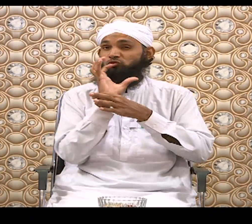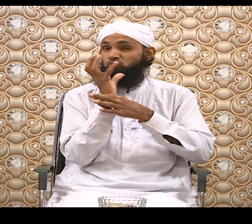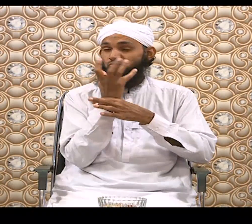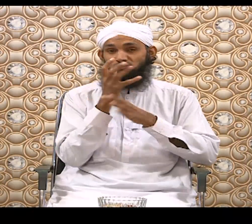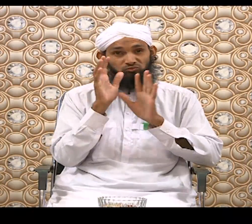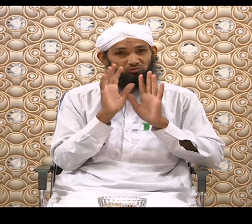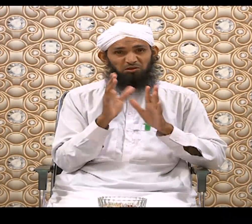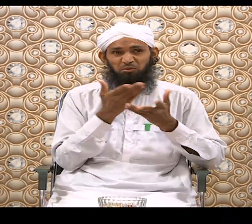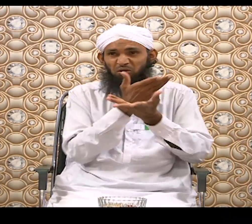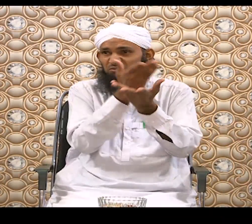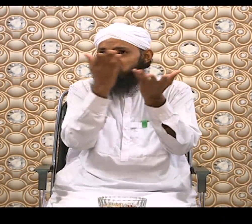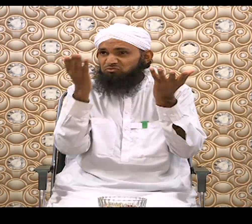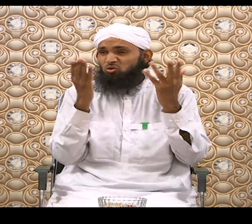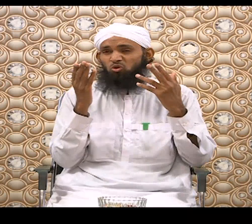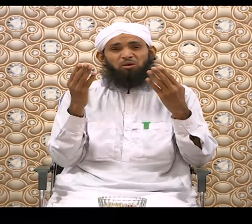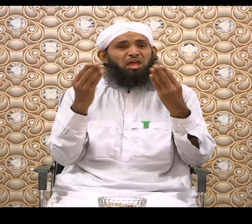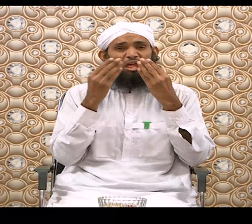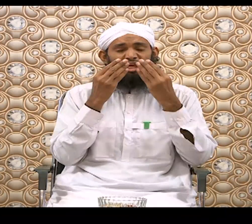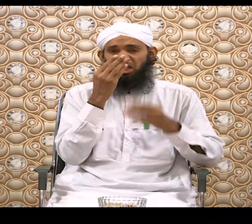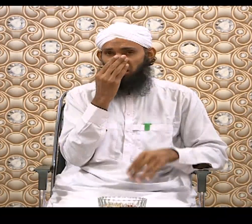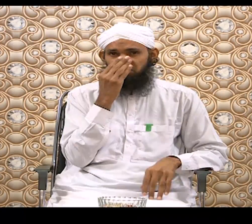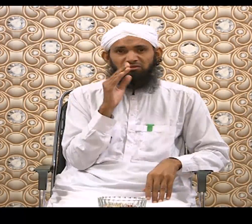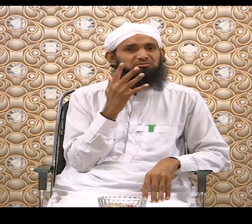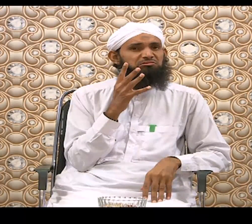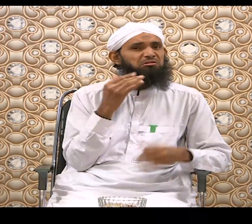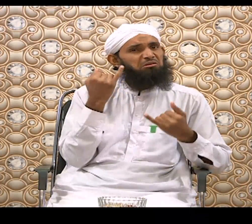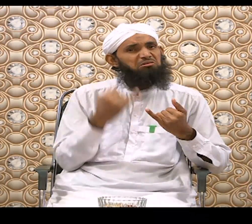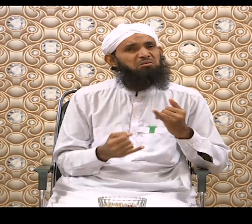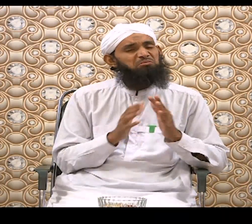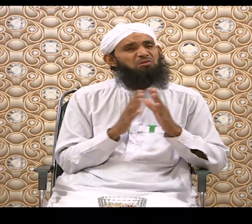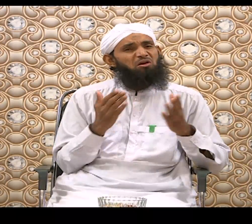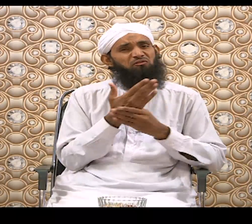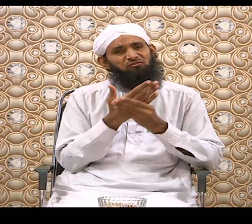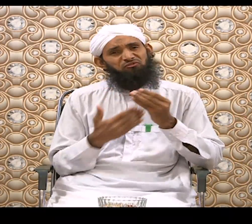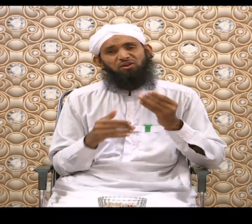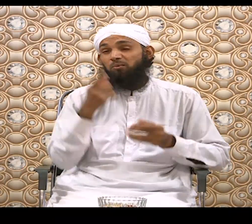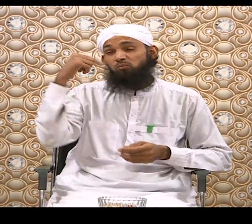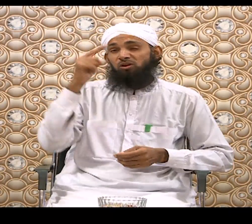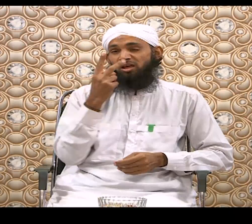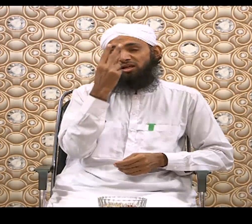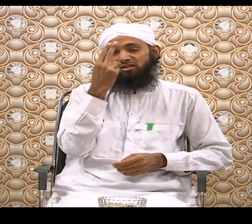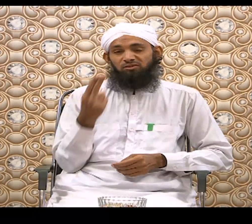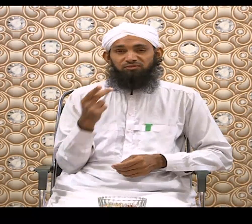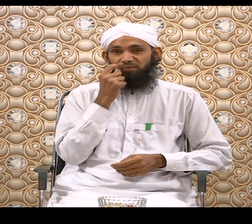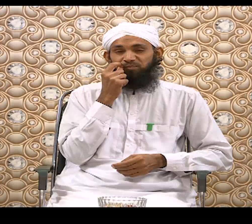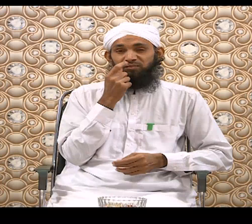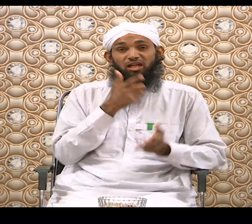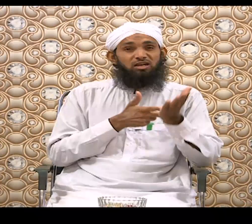بھی لوگوں کے لیے عبرت کا نشان بن جاتا ہے جیسا کہ کسی گاؤں میں ایک کسان کے گھر کے